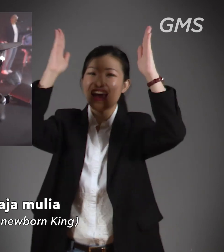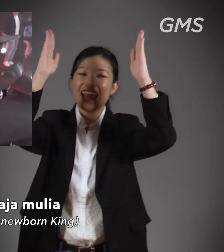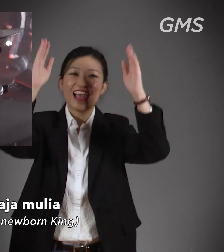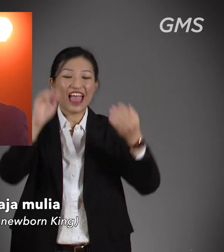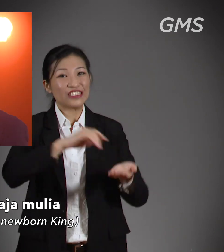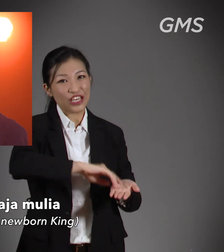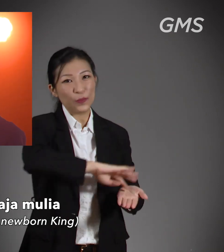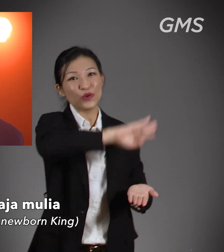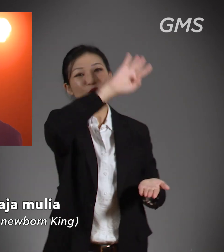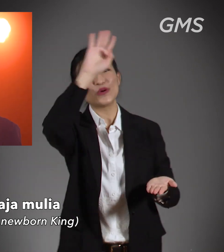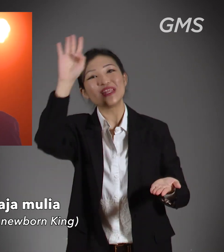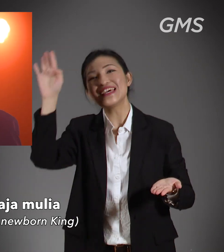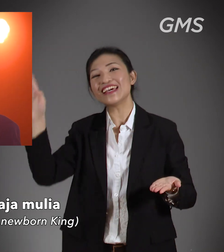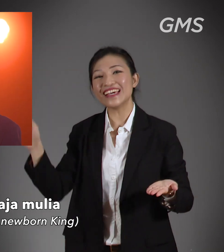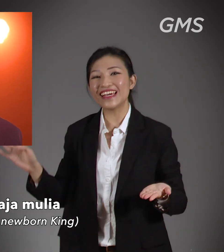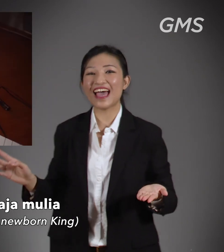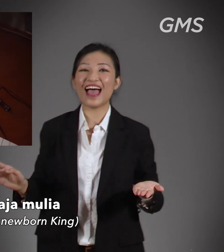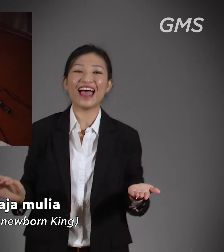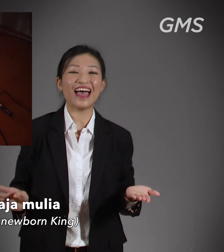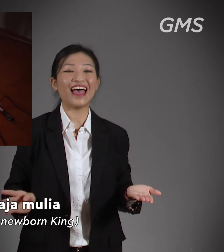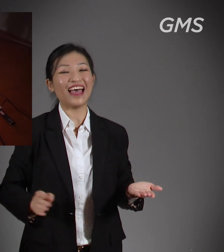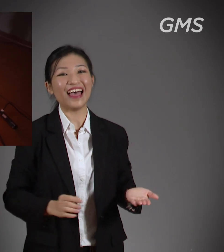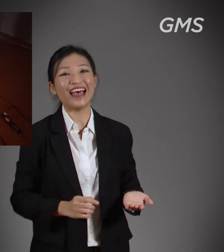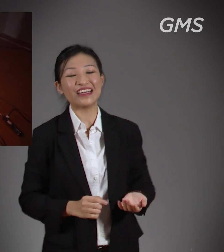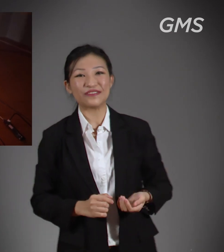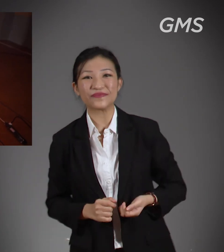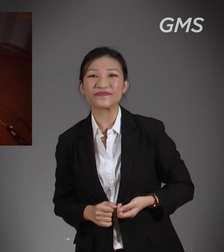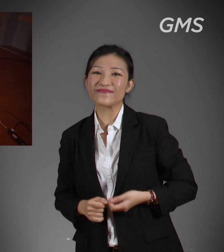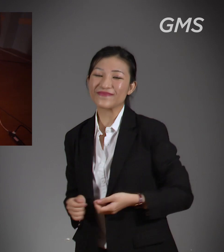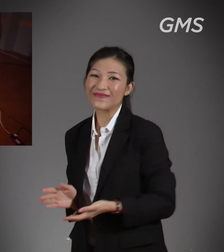lahir Raja mulia.